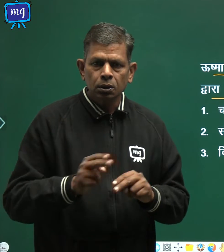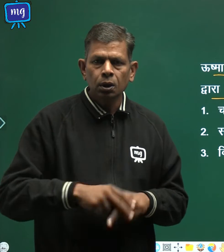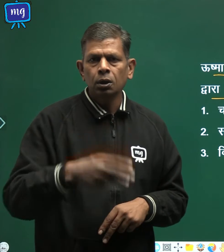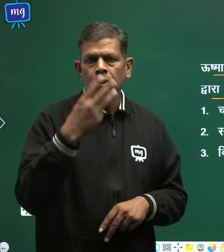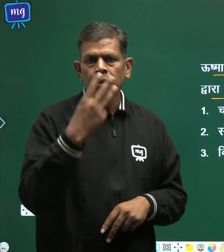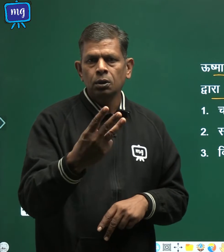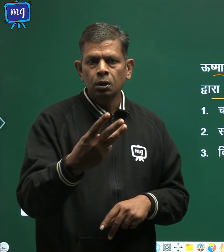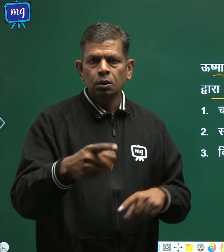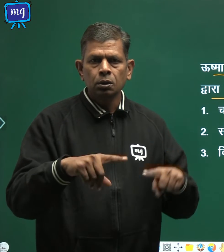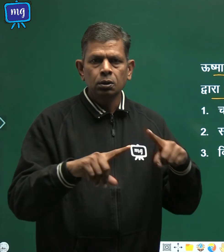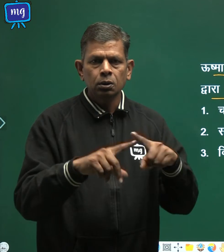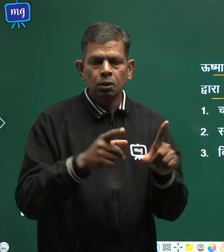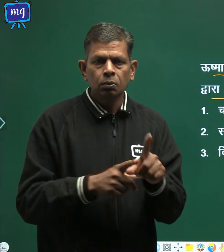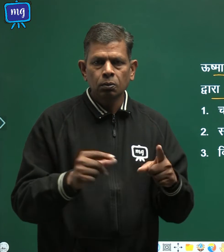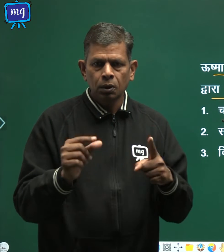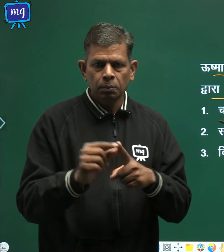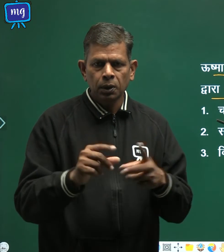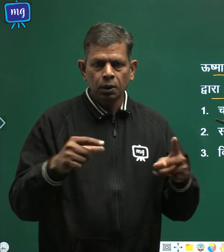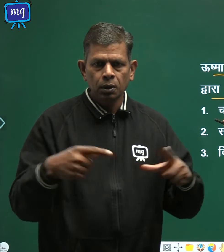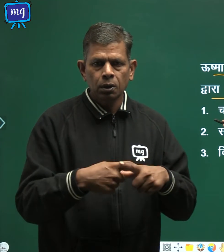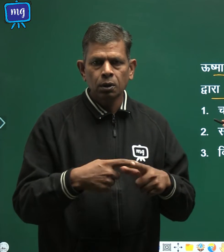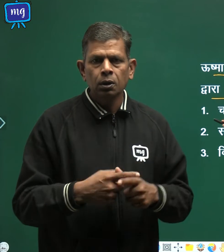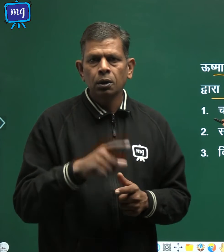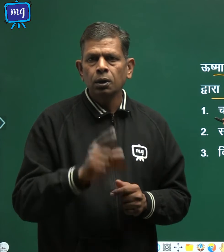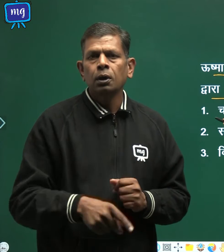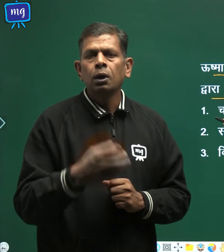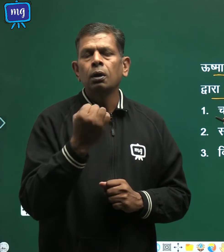3 विधियां हैं। नंबर 1